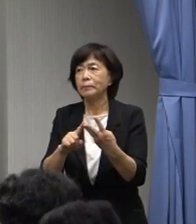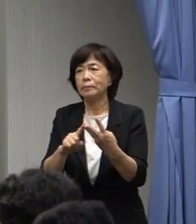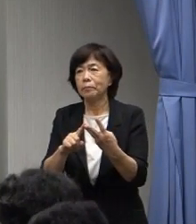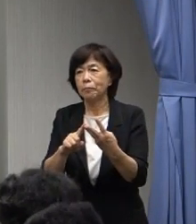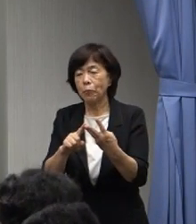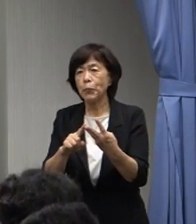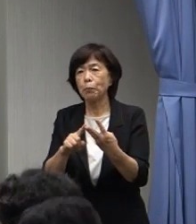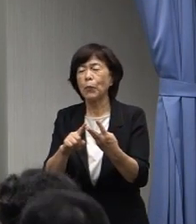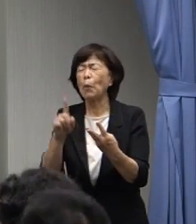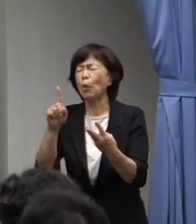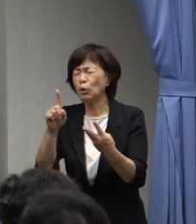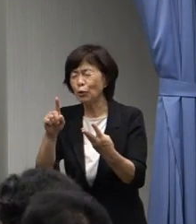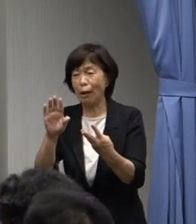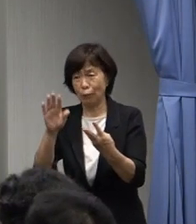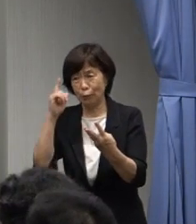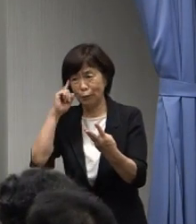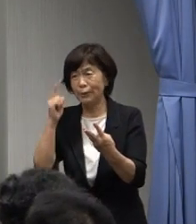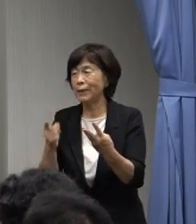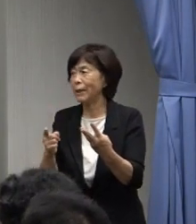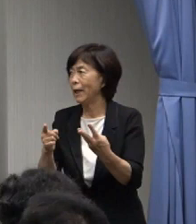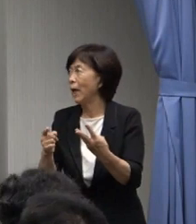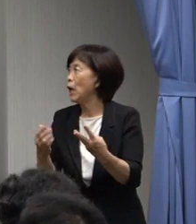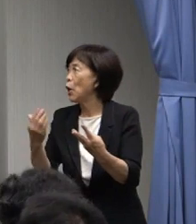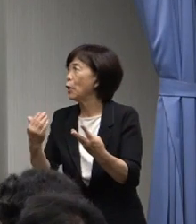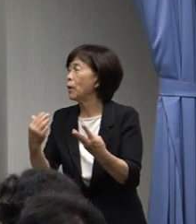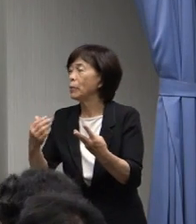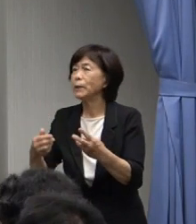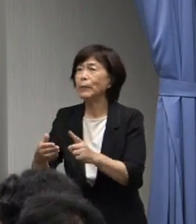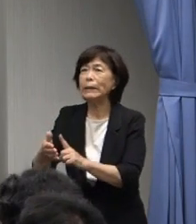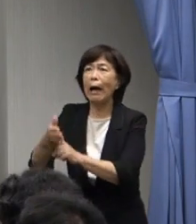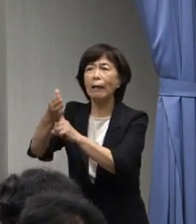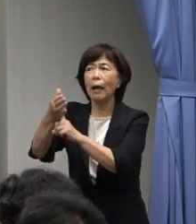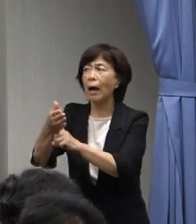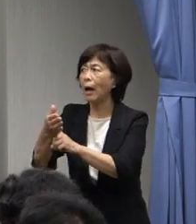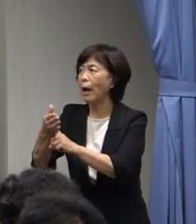もう一つありますよね。昔は測られてたやつ。